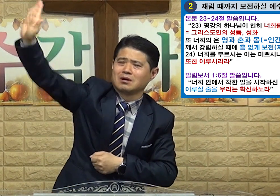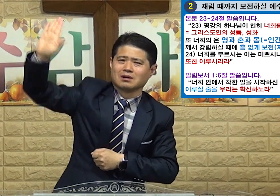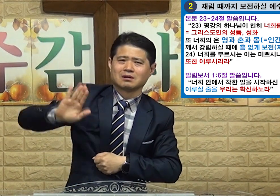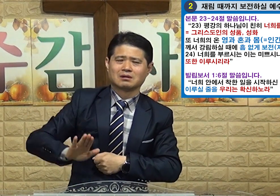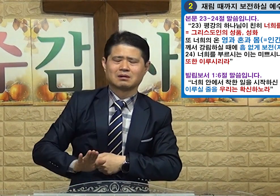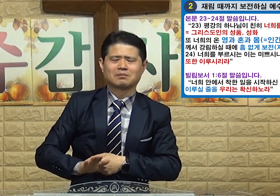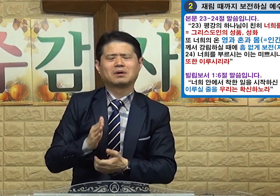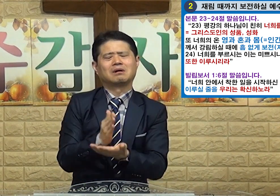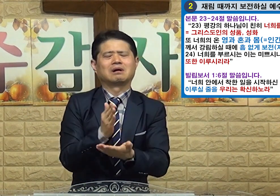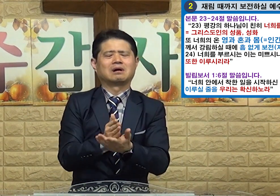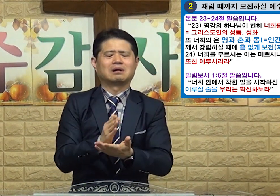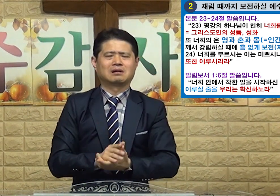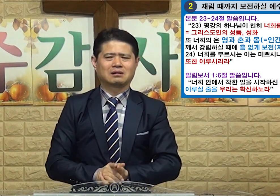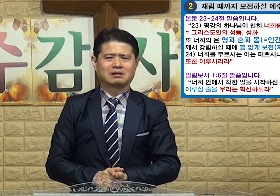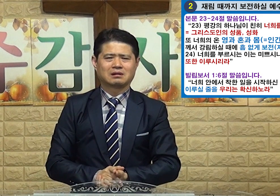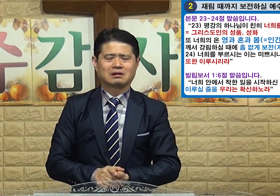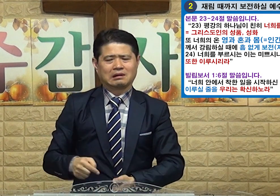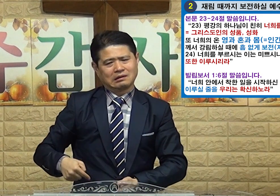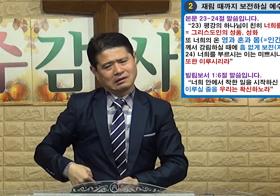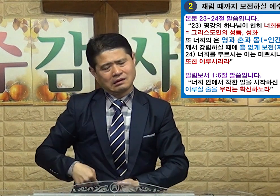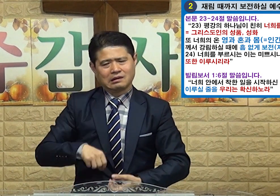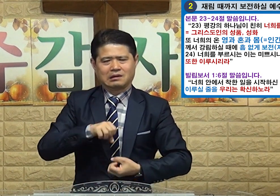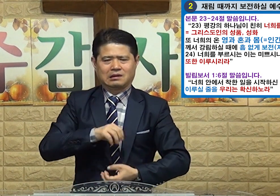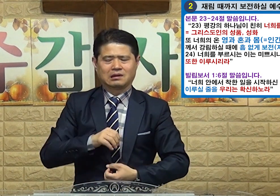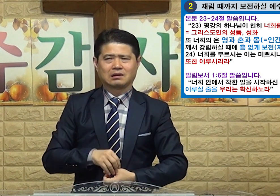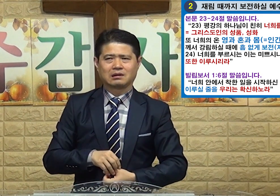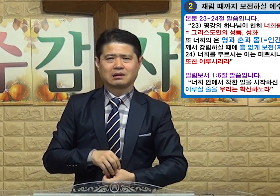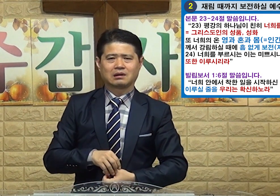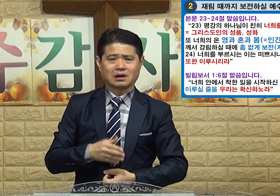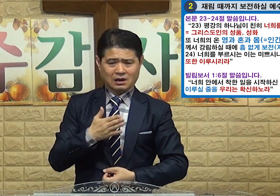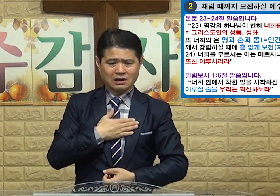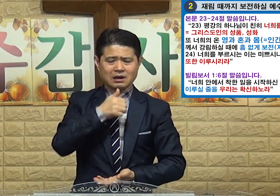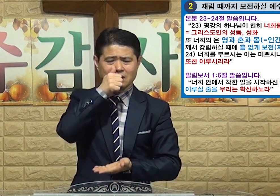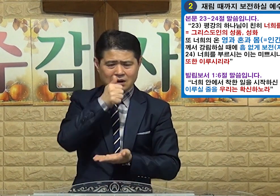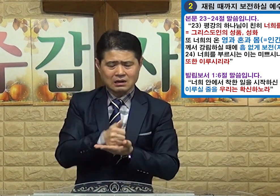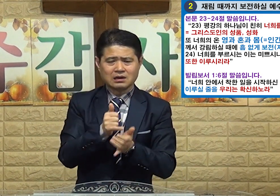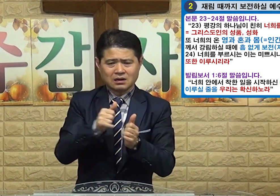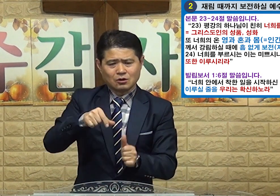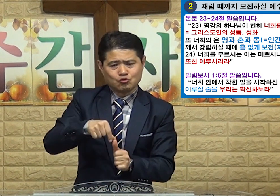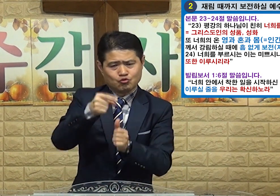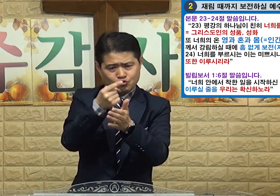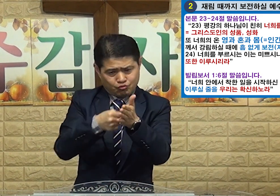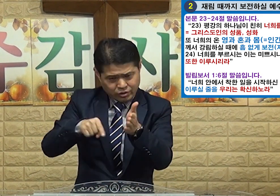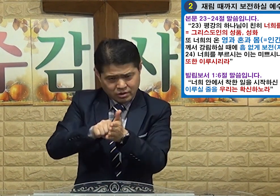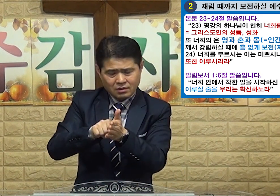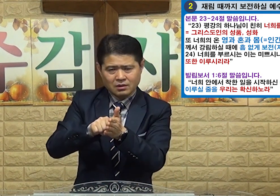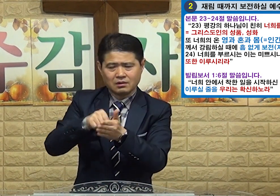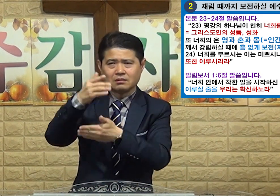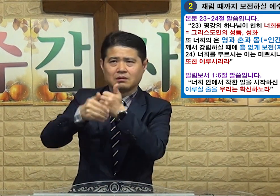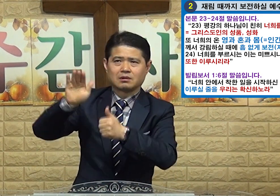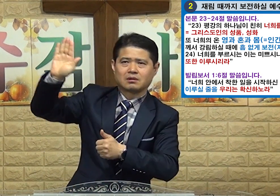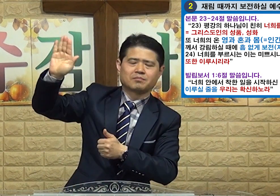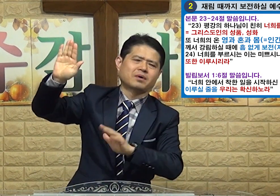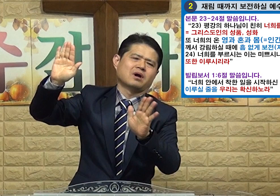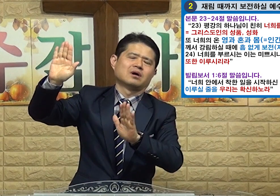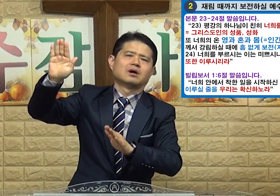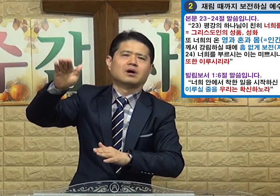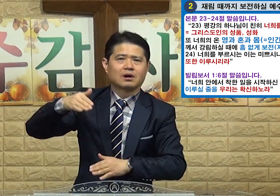계속 기다리고만 하면 안 됩니다. 우리가 정말 선한 양심으로 있어야지 우리 죄를